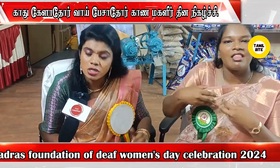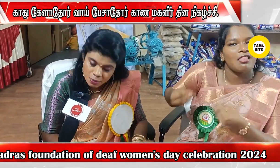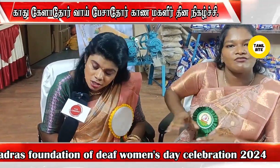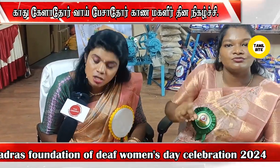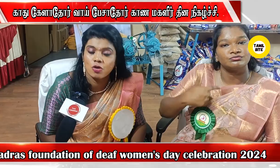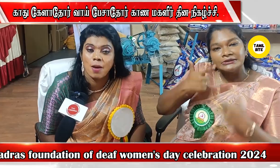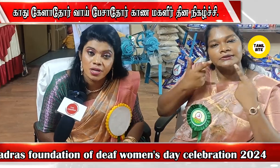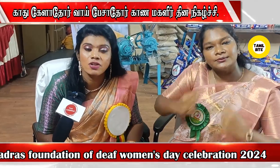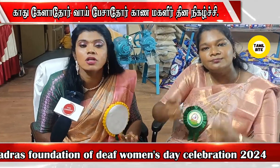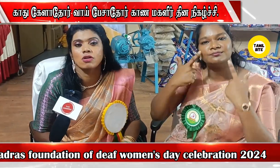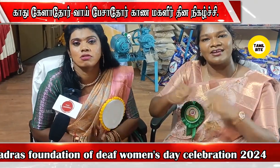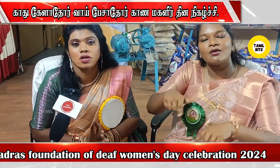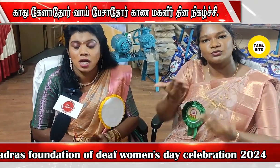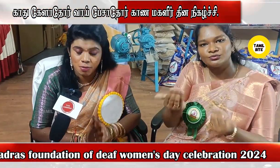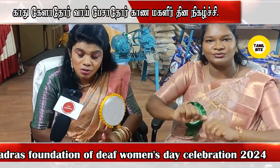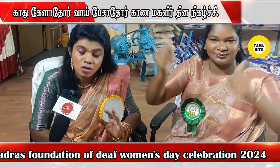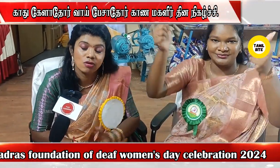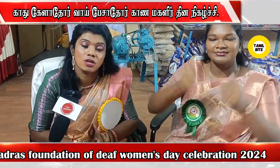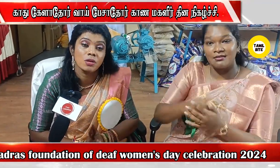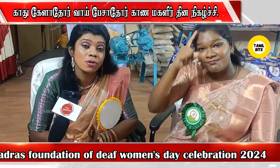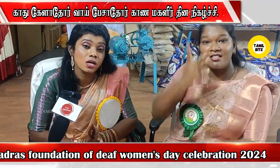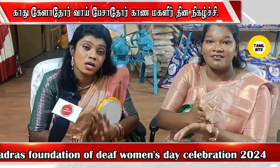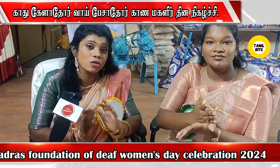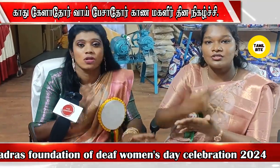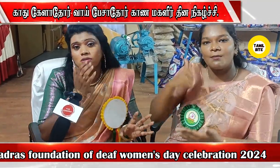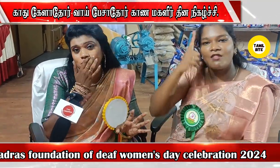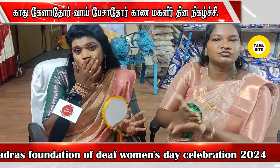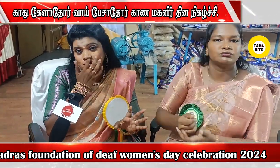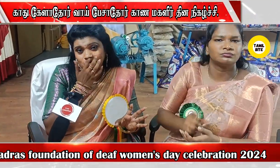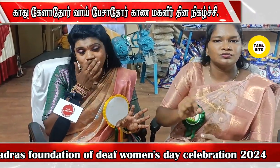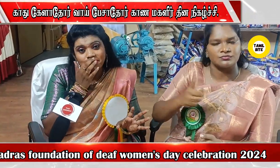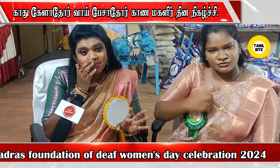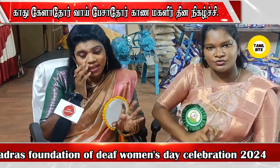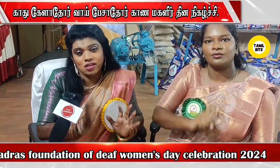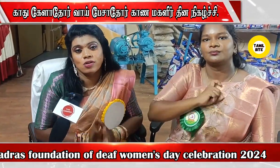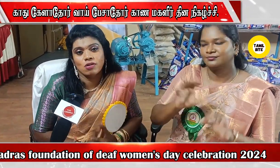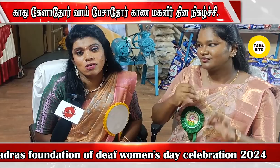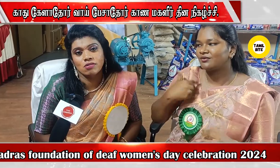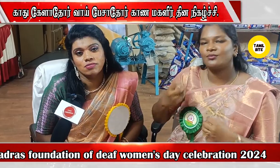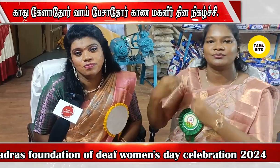ni panik ni orang apa dah betul kerja. Alam juga orang tanam juga jalan kerja. Ada yang orang nak.